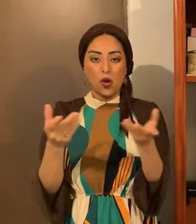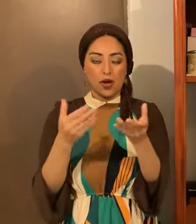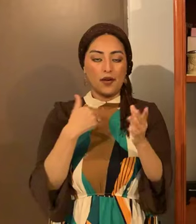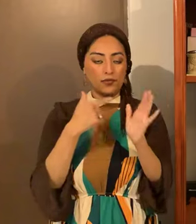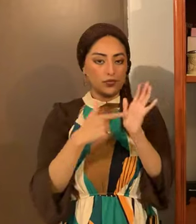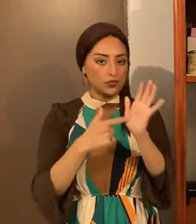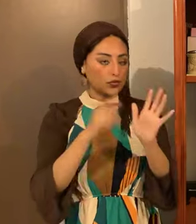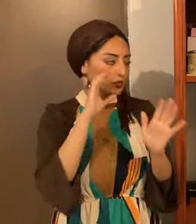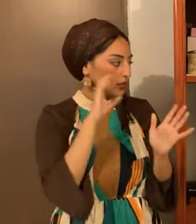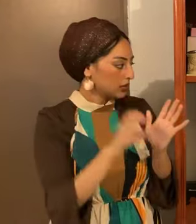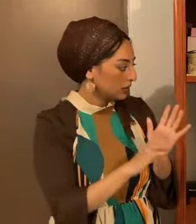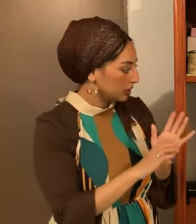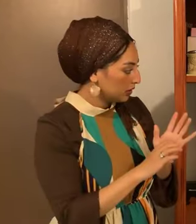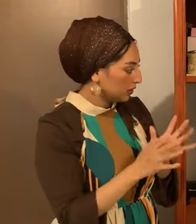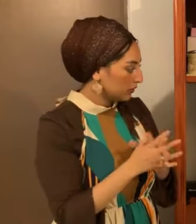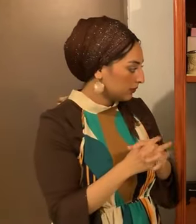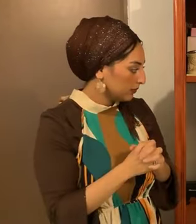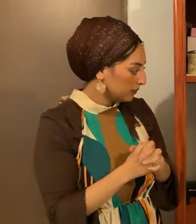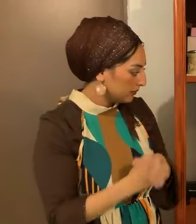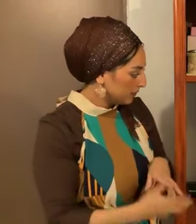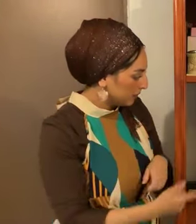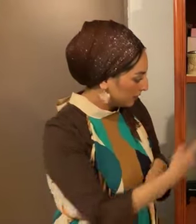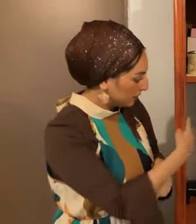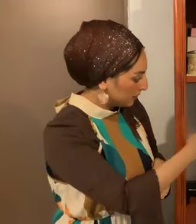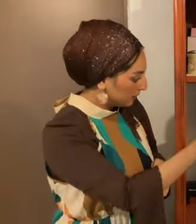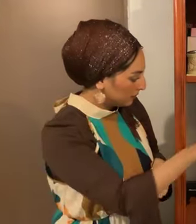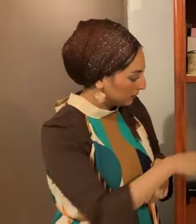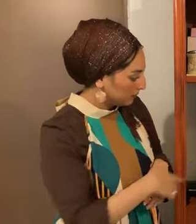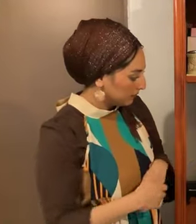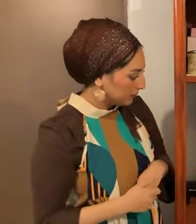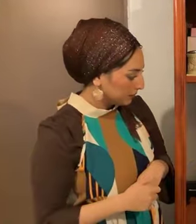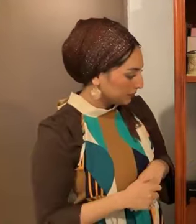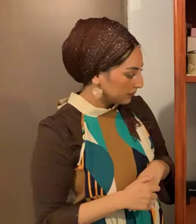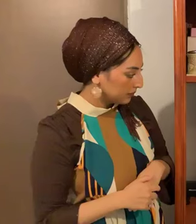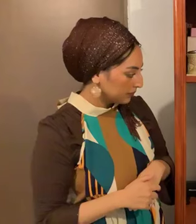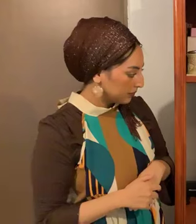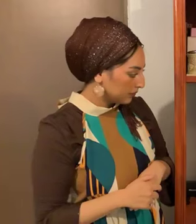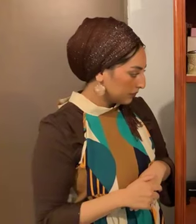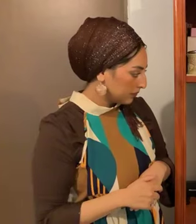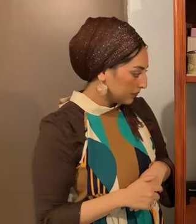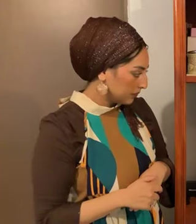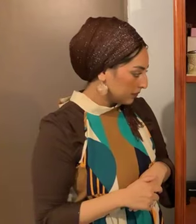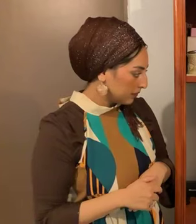podemos ver en esta gráfica. Por favor, amado Re, toda Rabá.